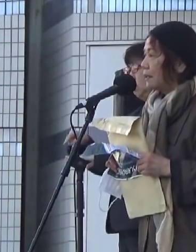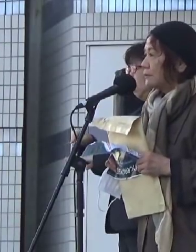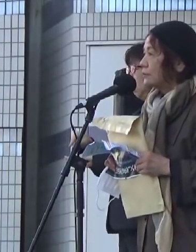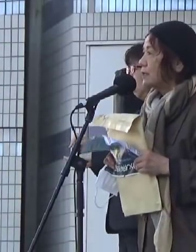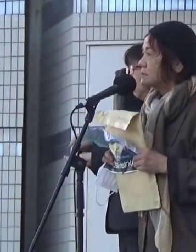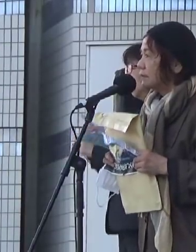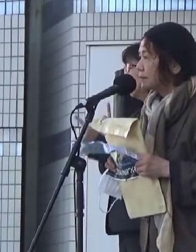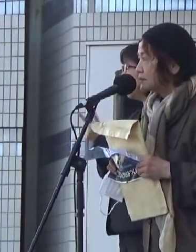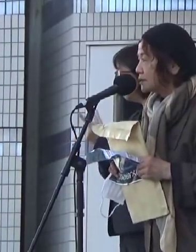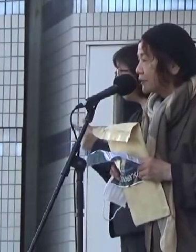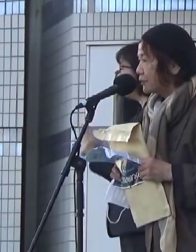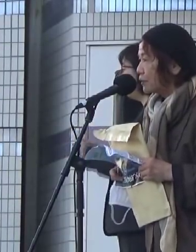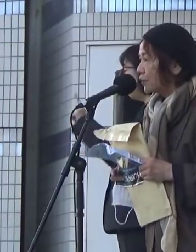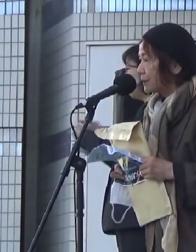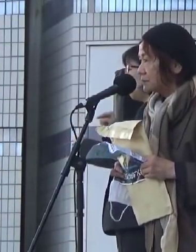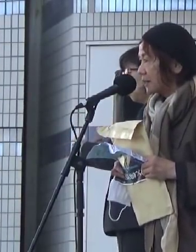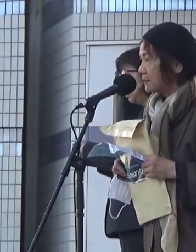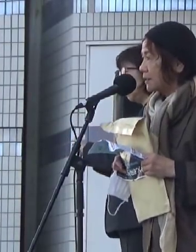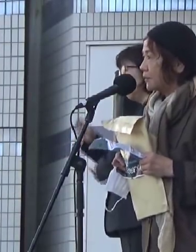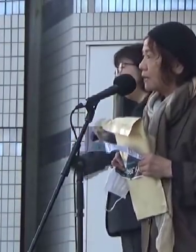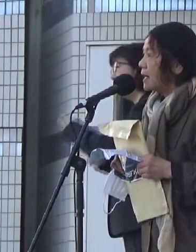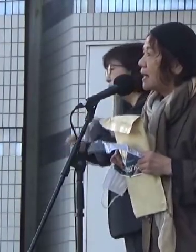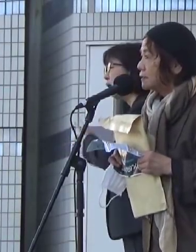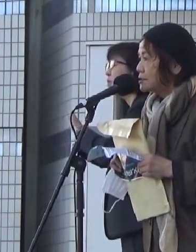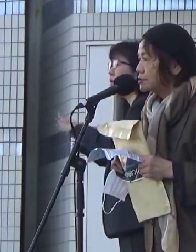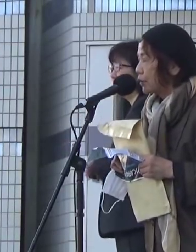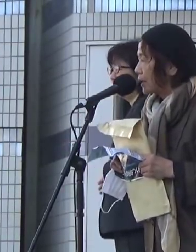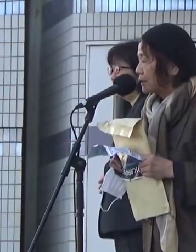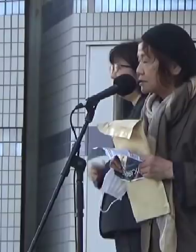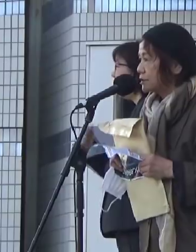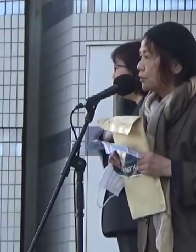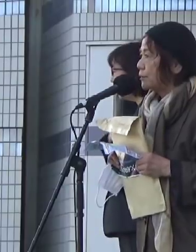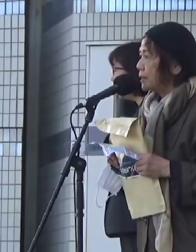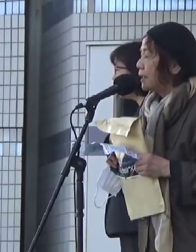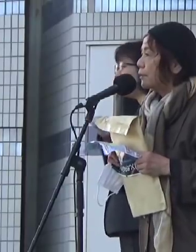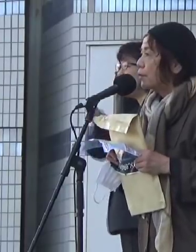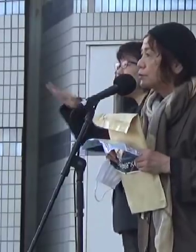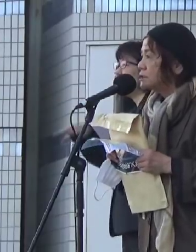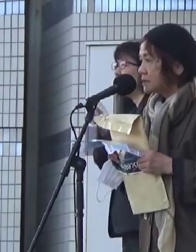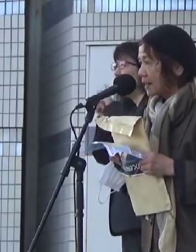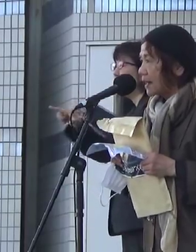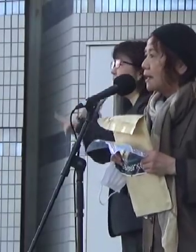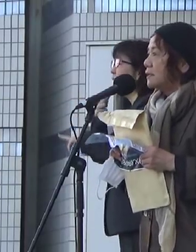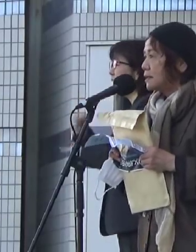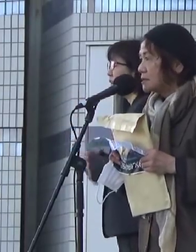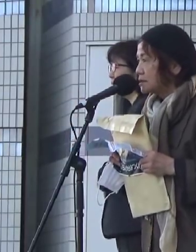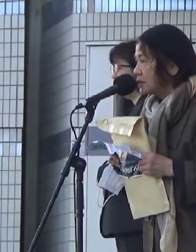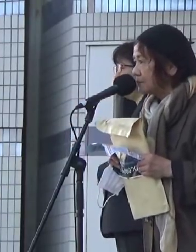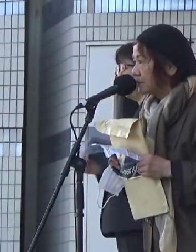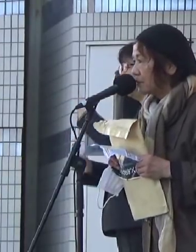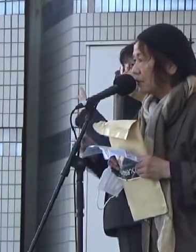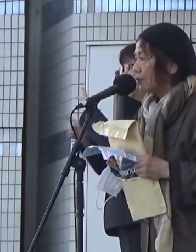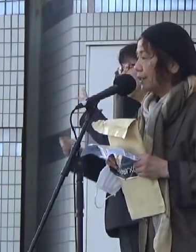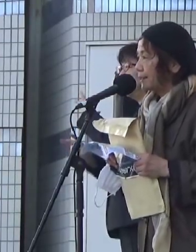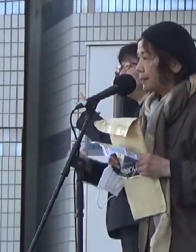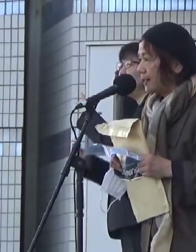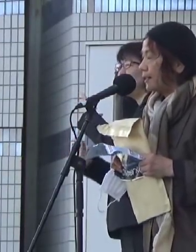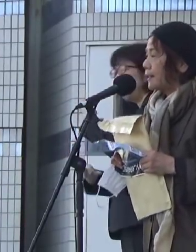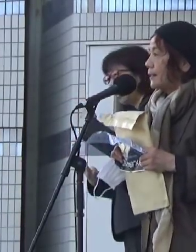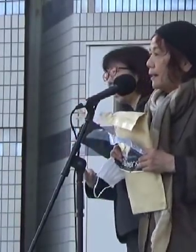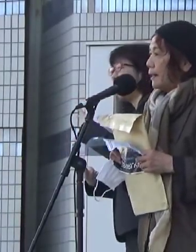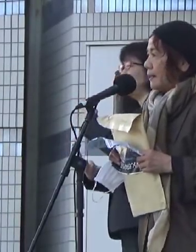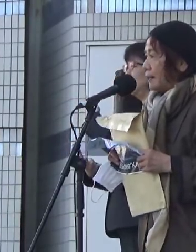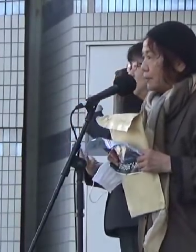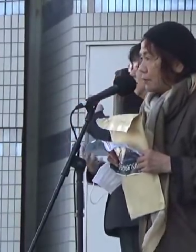ってます。とりあえず私が今日ここで訴えたいのは、24日日曜日午後2時から東池袋公園